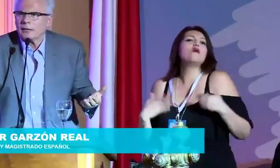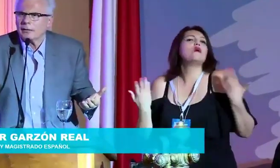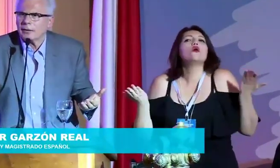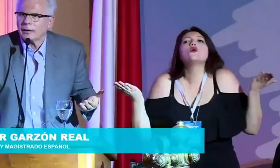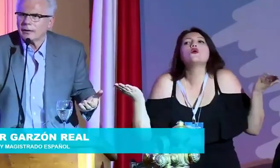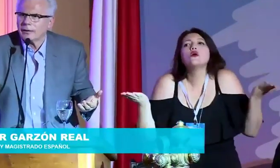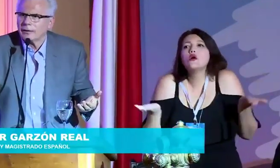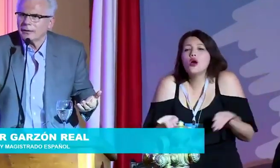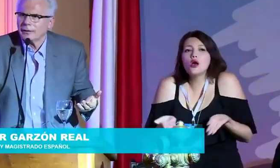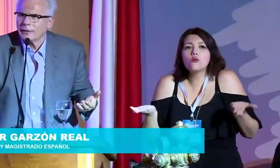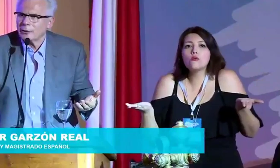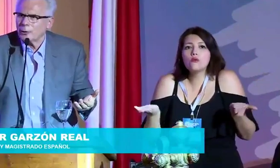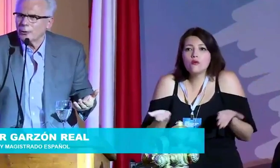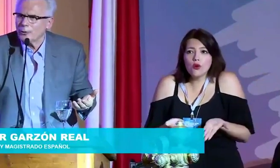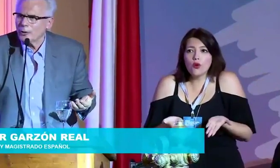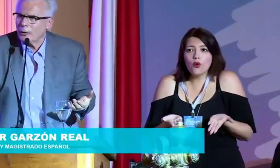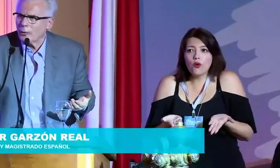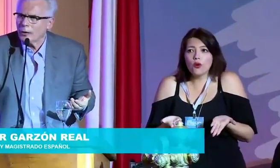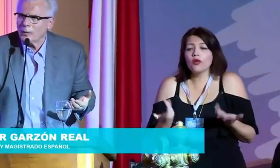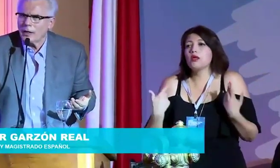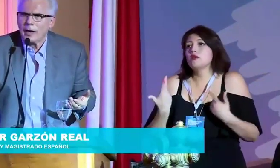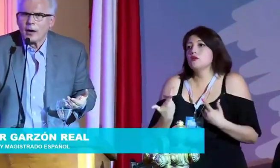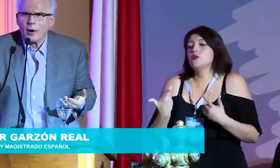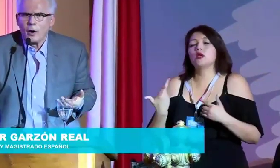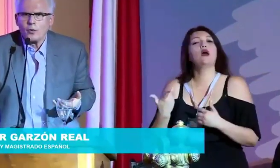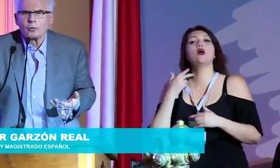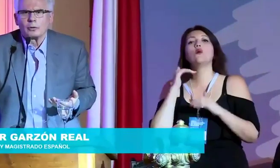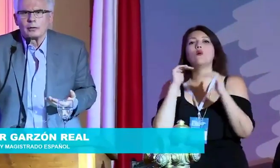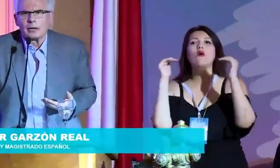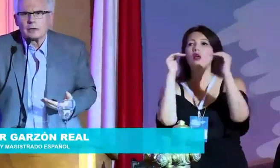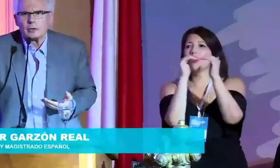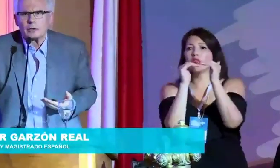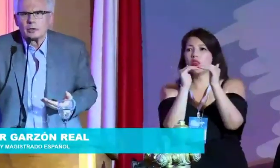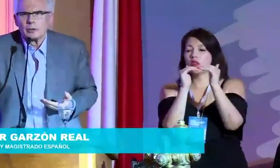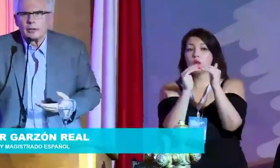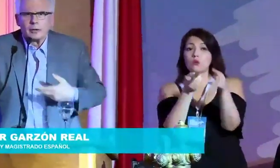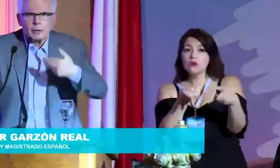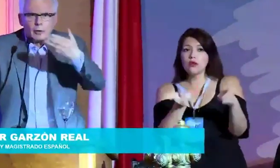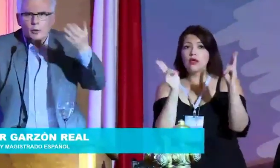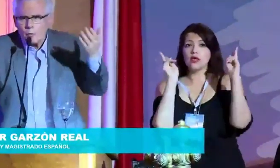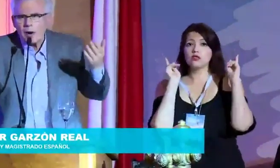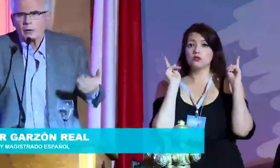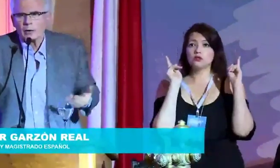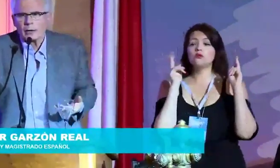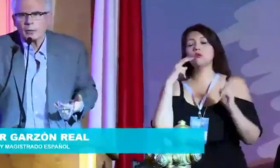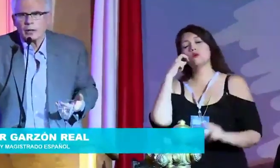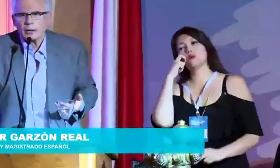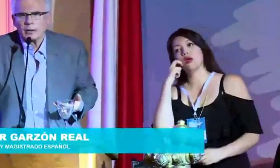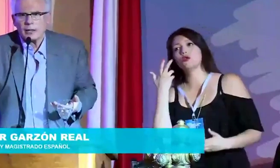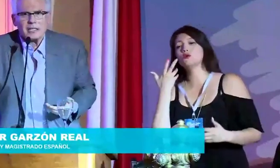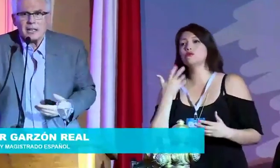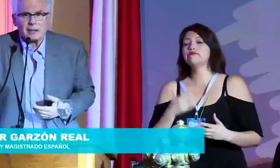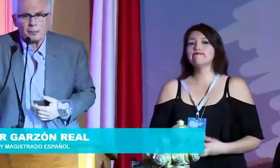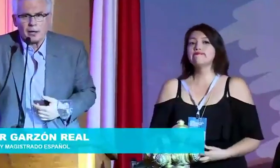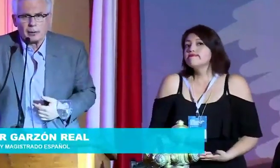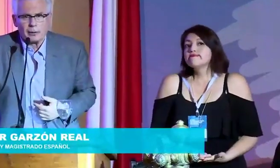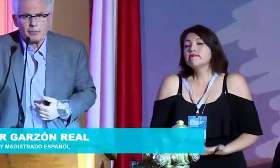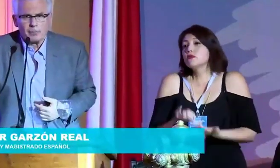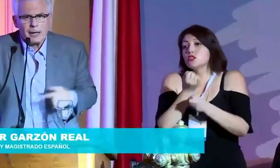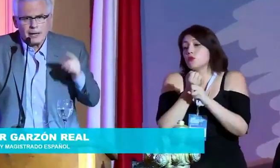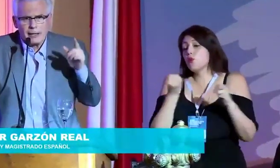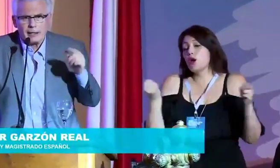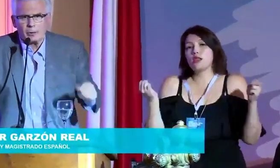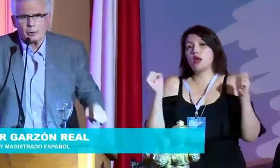puede garantizar esto una ecuanimidad o un derecho humano al agua? Es